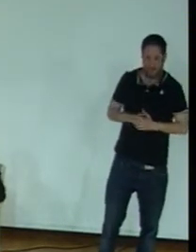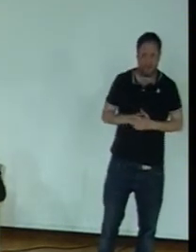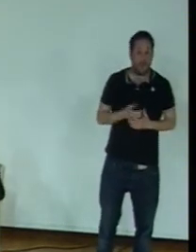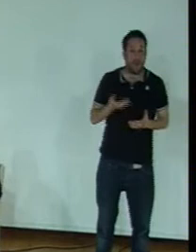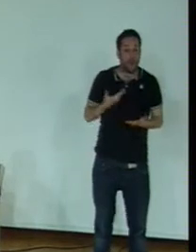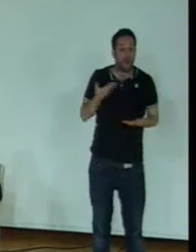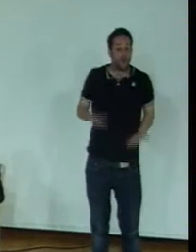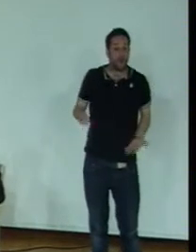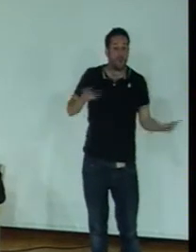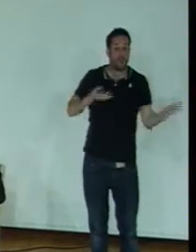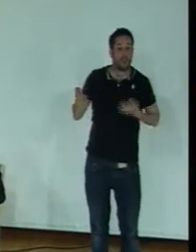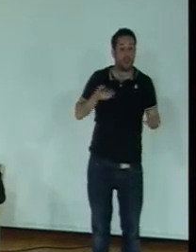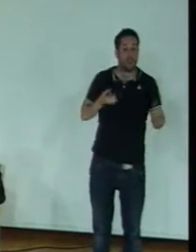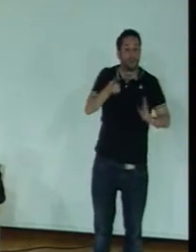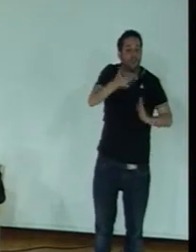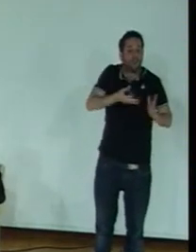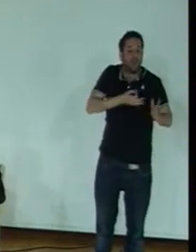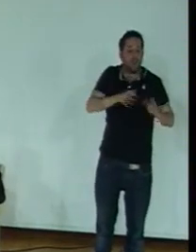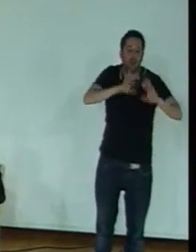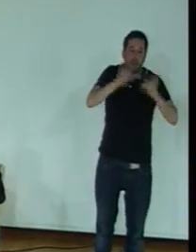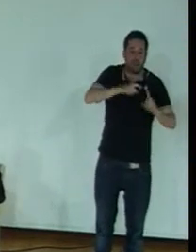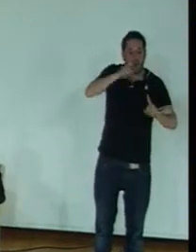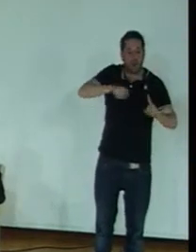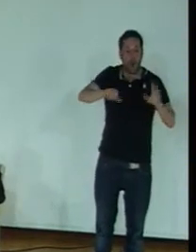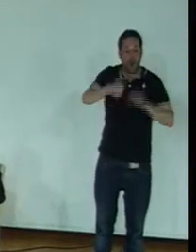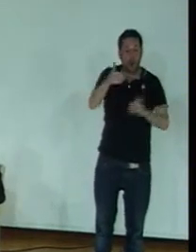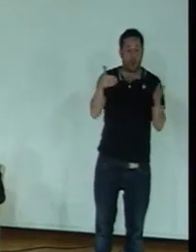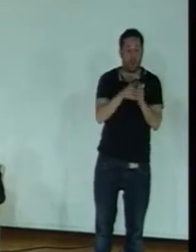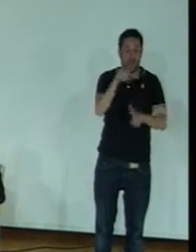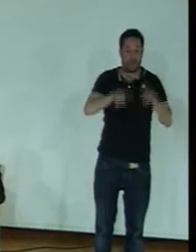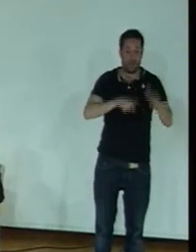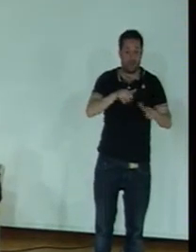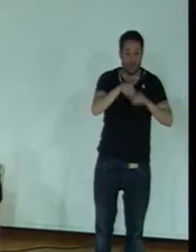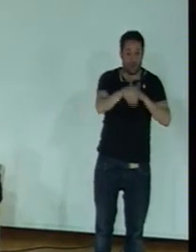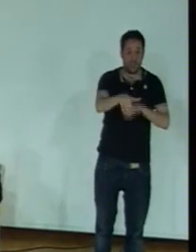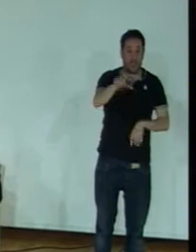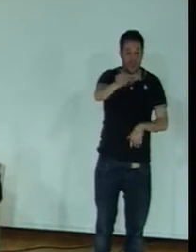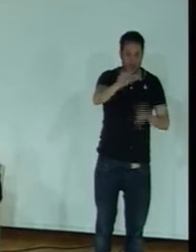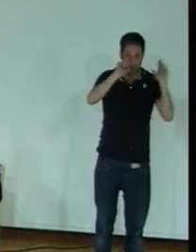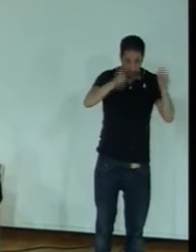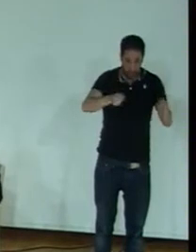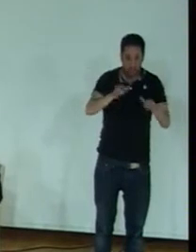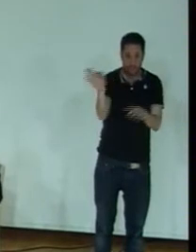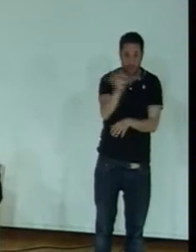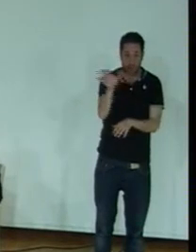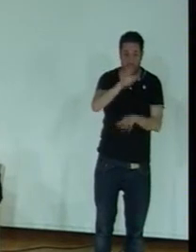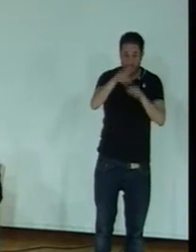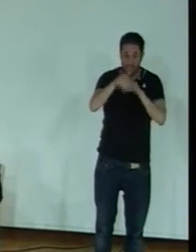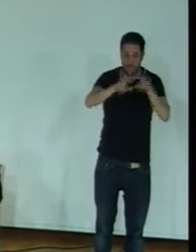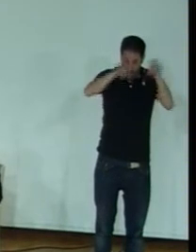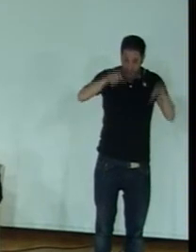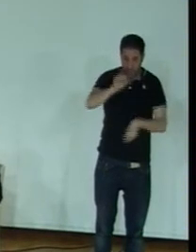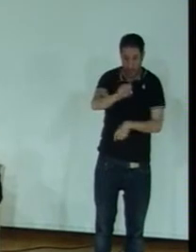nous dit aujourd'hui, les chiffres sortent, qu'il y aurait à peu près 11 000 personnes qui font l'objet d'une fiche S en France, donc qui devraient être